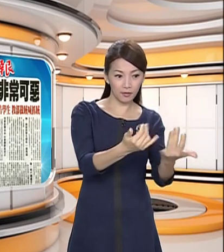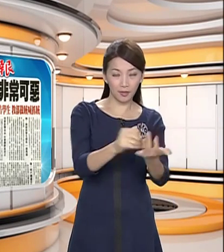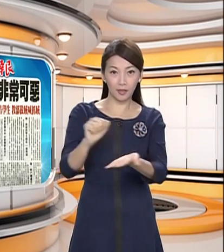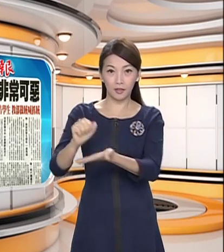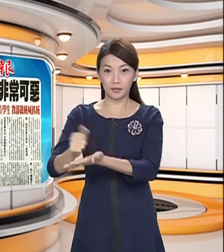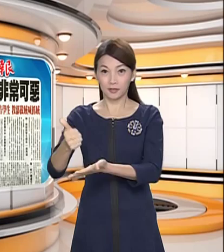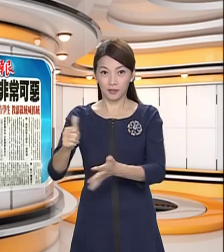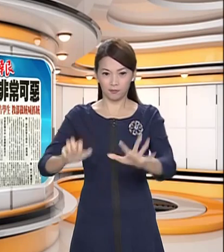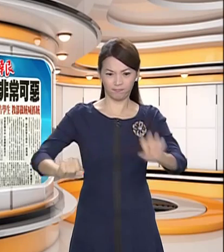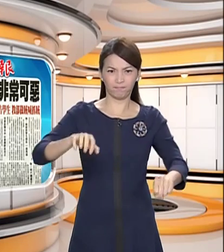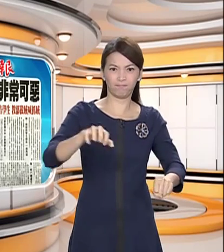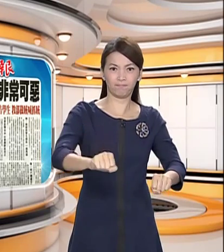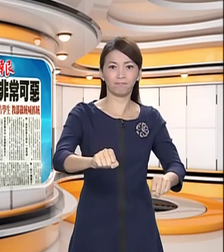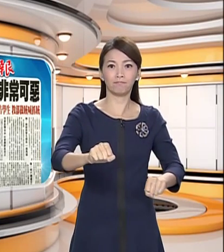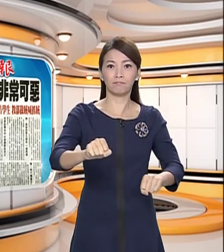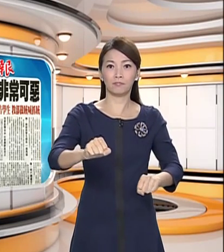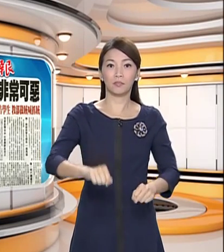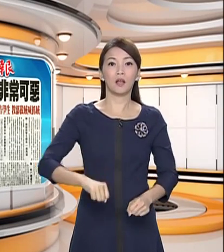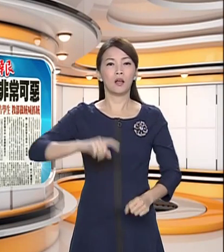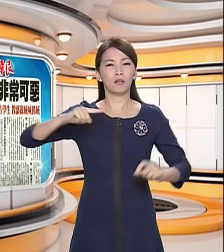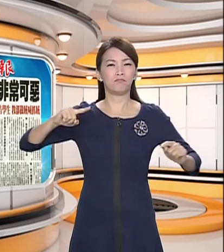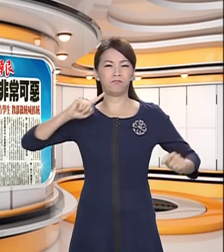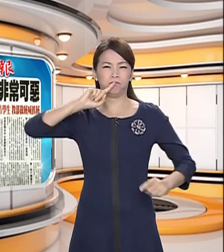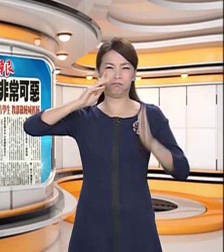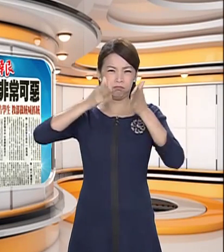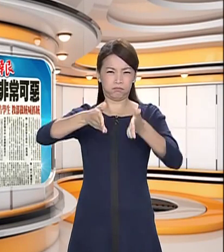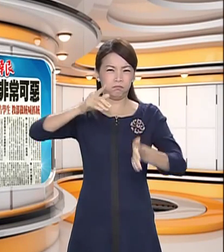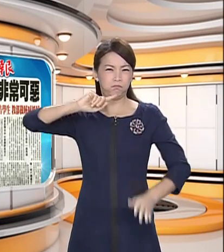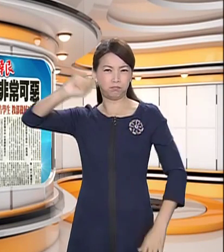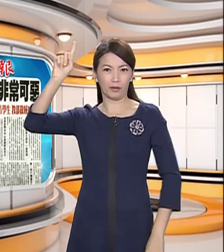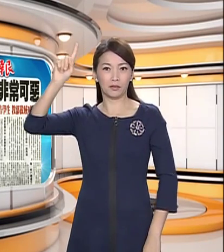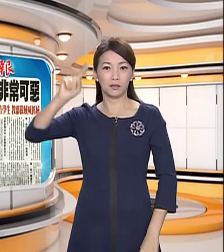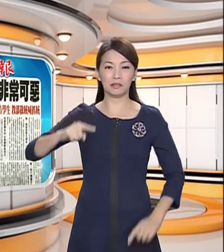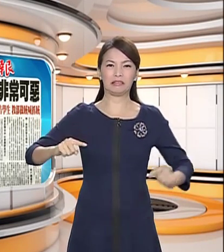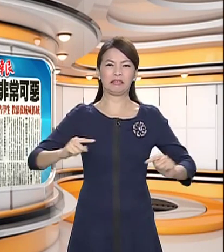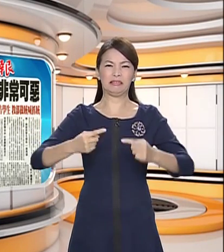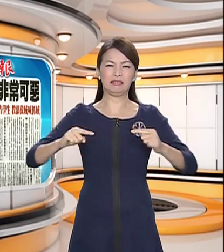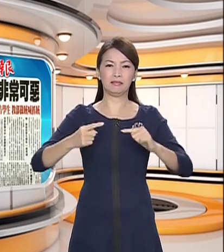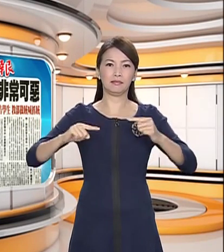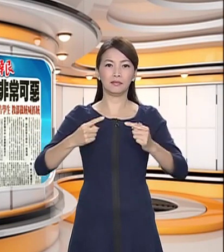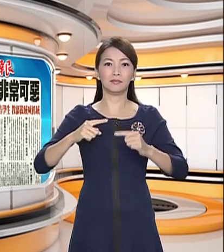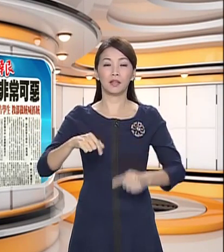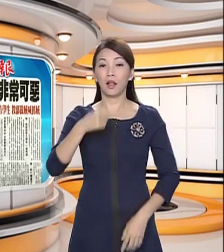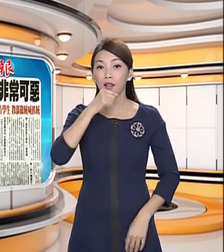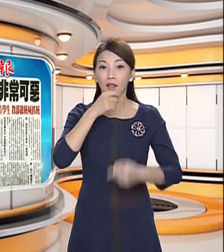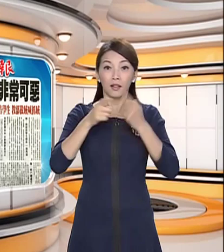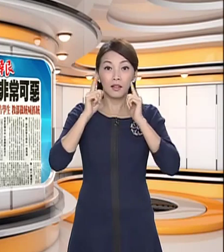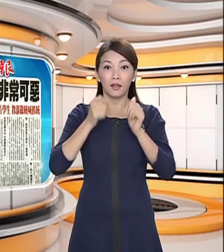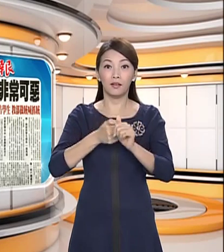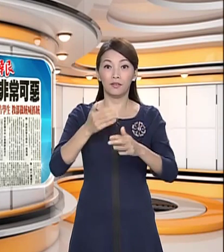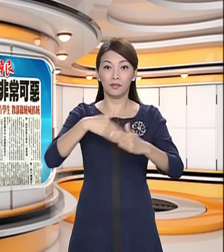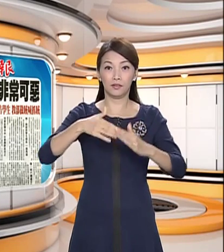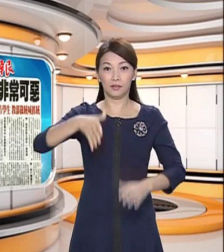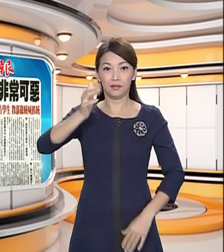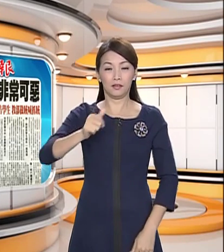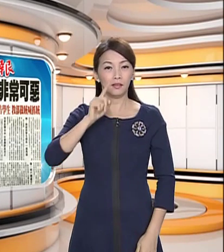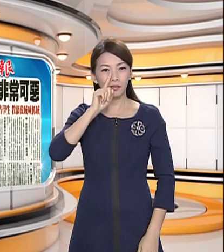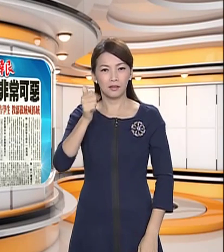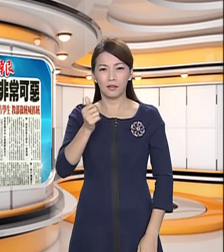告，引发了争议。台大副校长陈良基接受采访，批